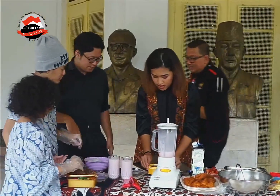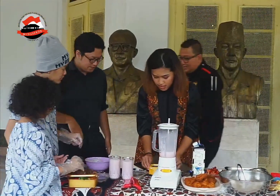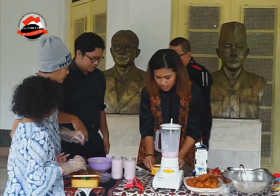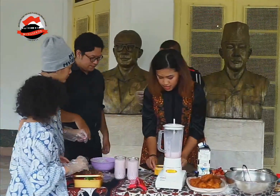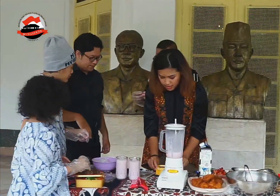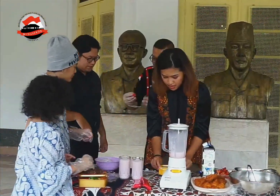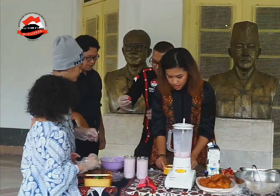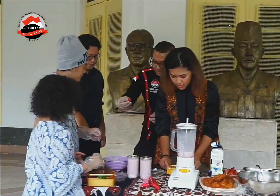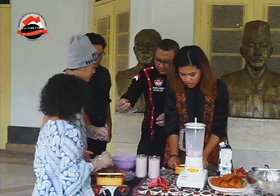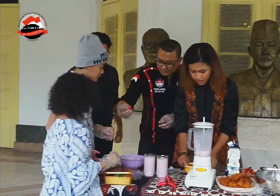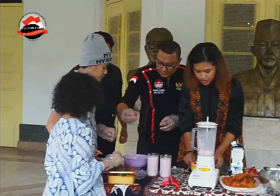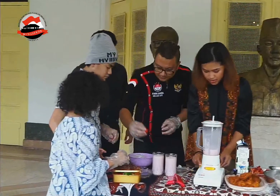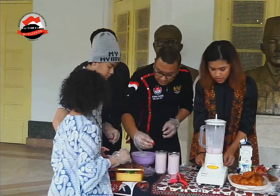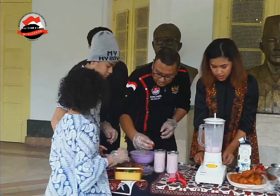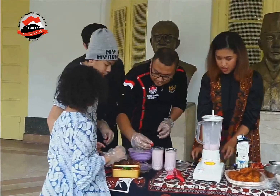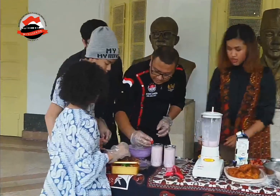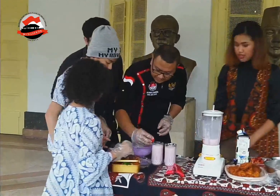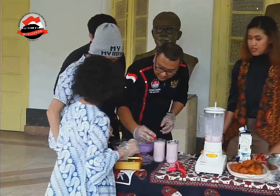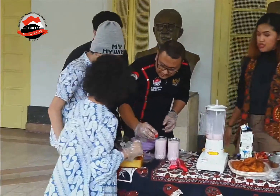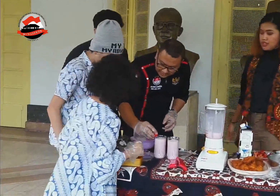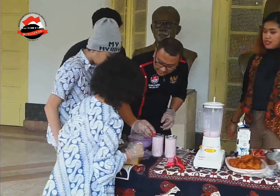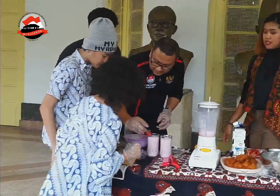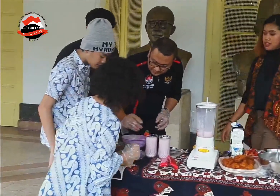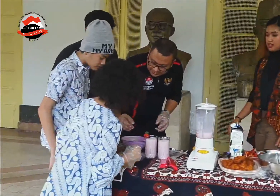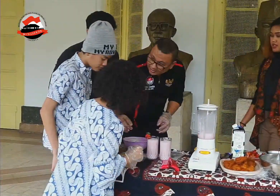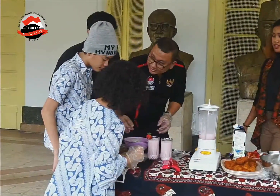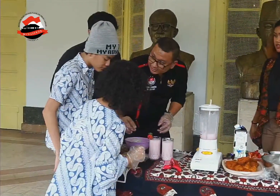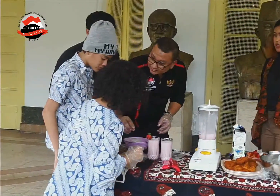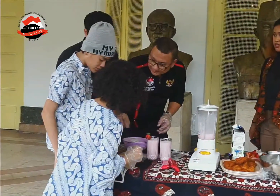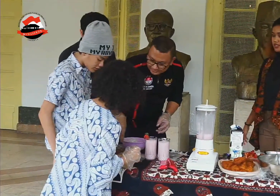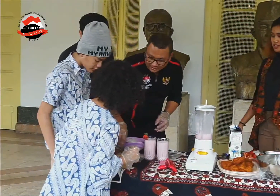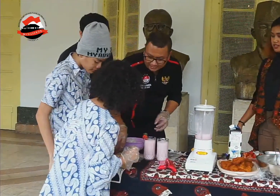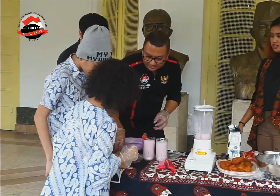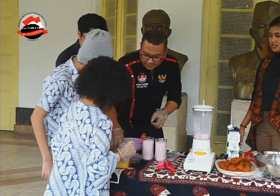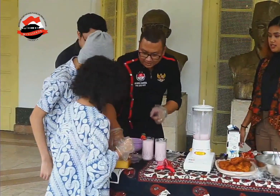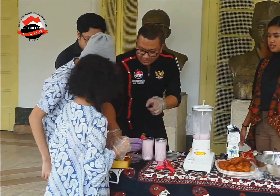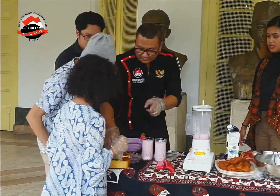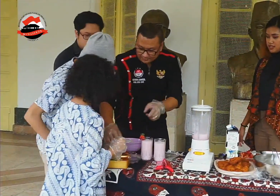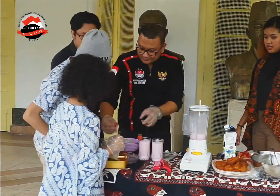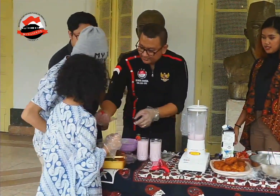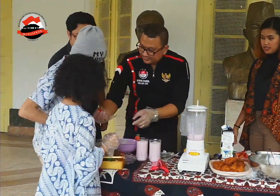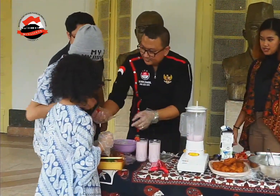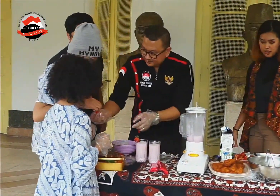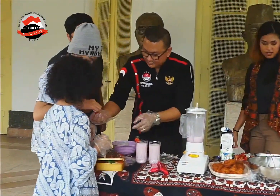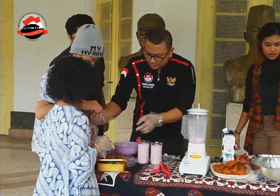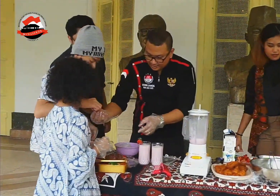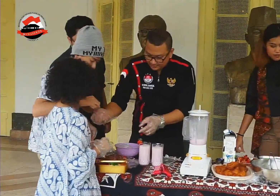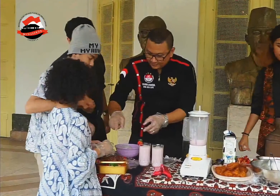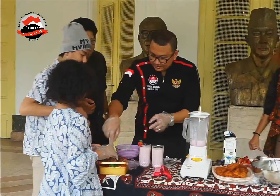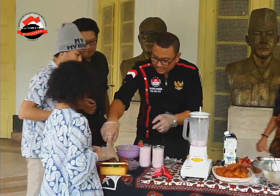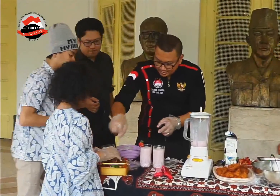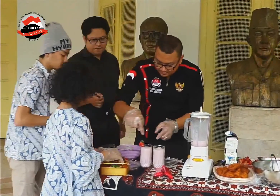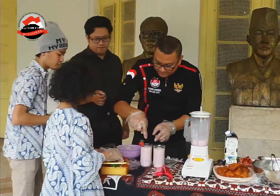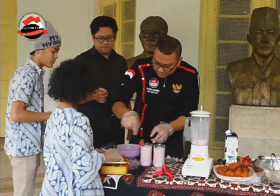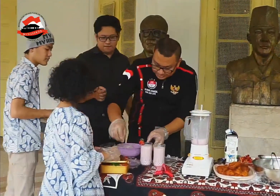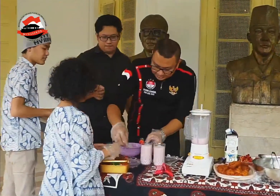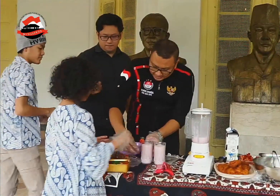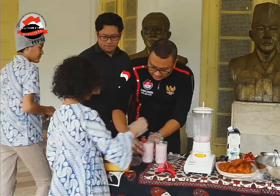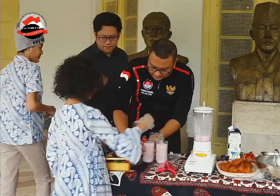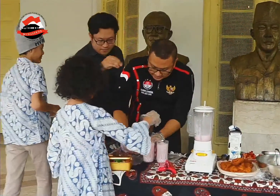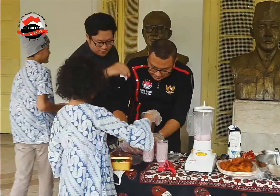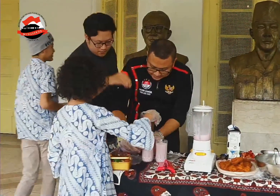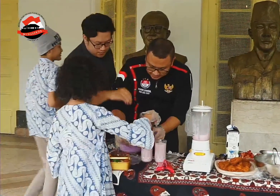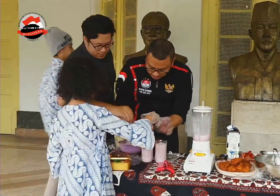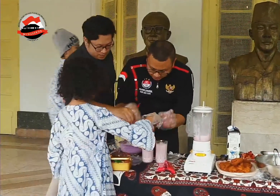Taruh sini ya. Masukin sini ya, taruh sini ya. Bisa? Nah, coba buat. Paul ya. Nada, masukin sini,